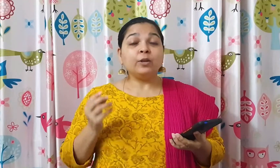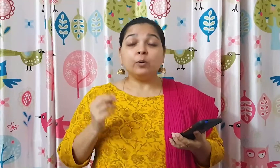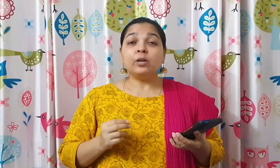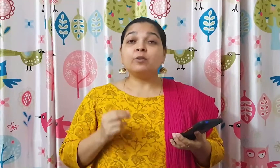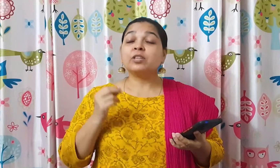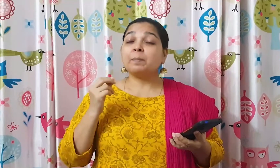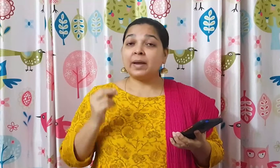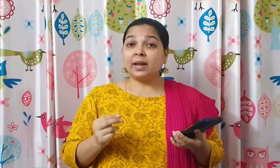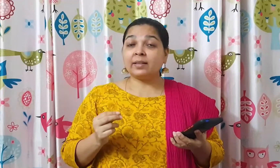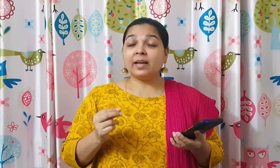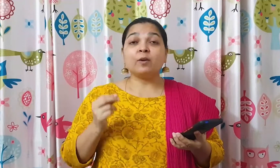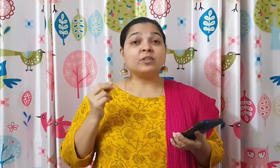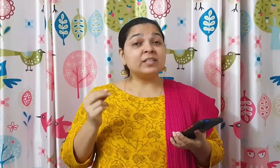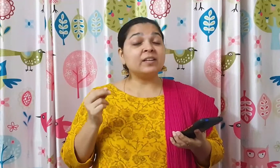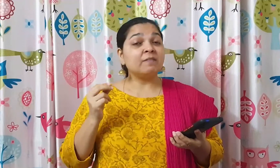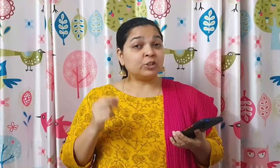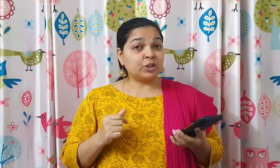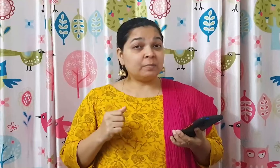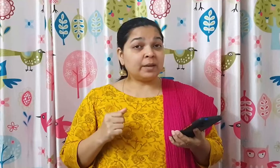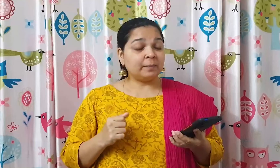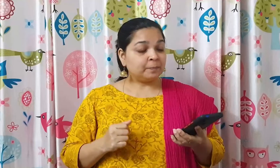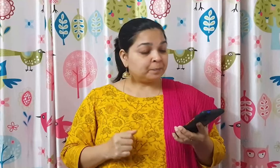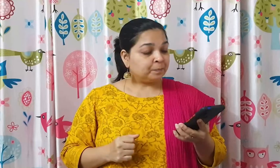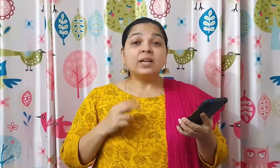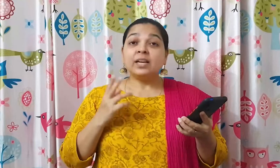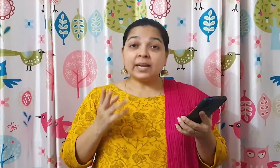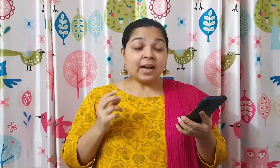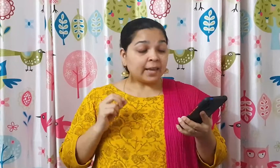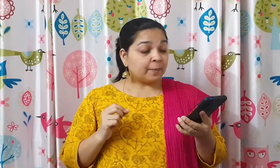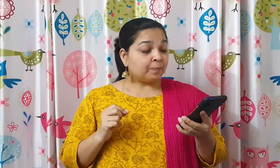বিশ্বৰ আপুনি পুনৰ সৃষ্টি কৰিব পাৰিব।